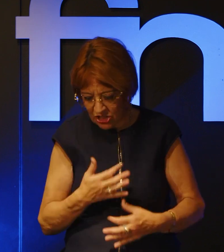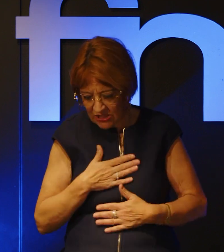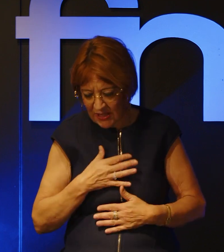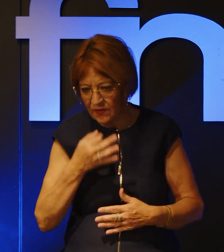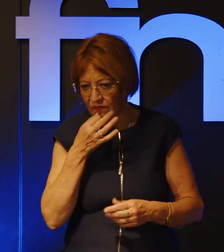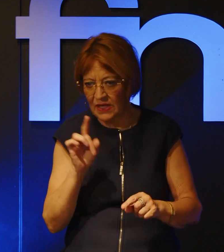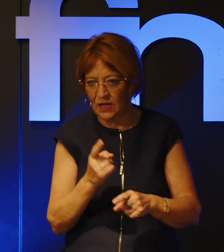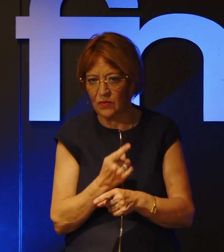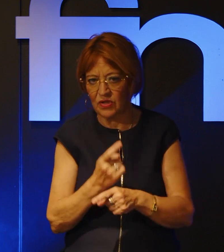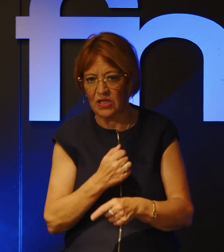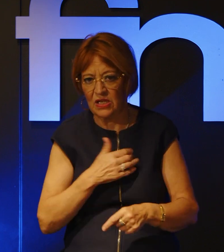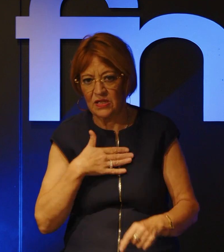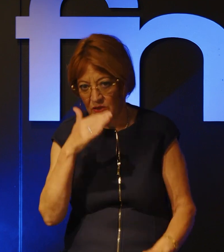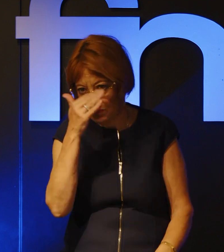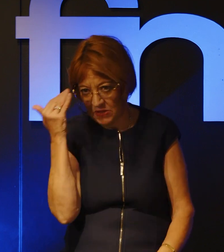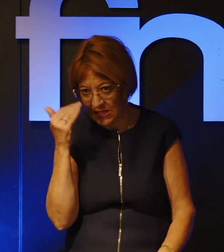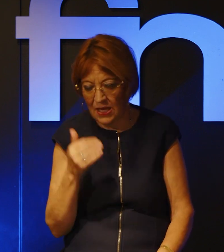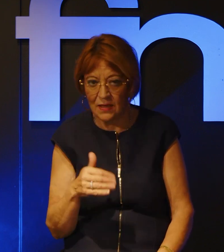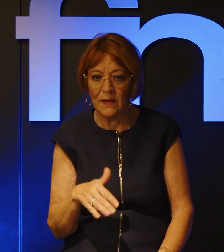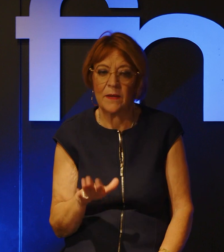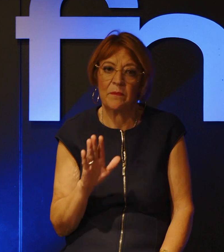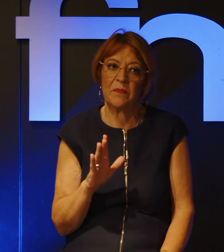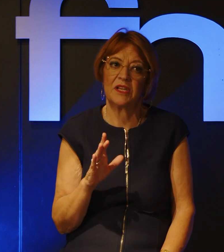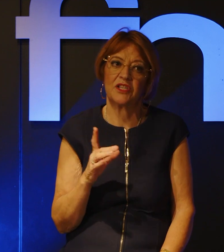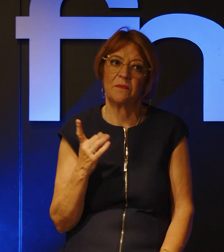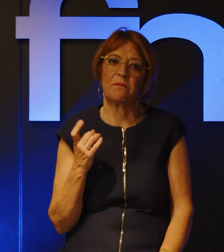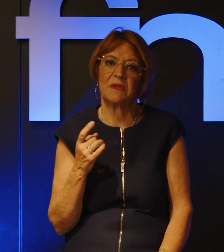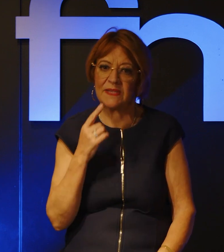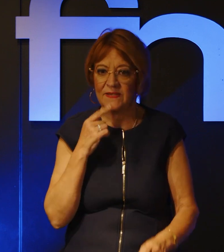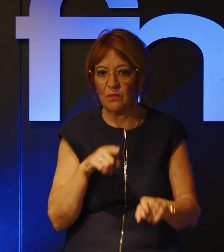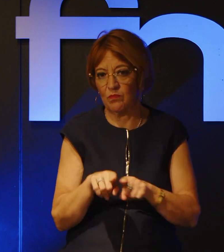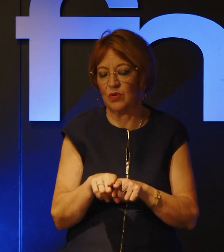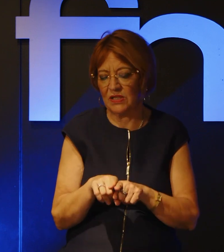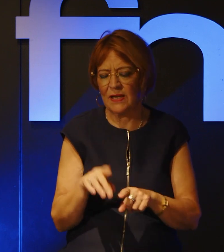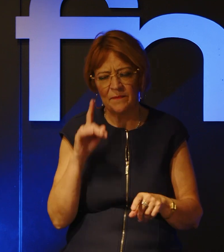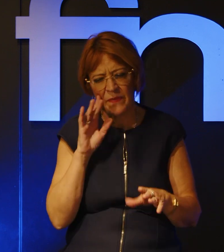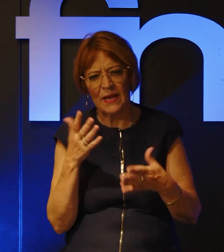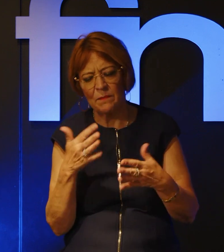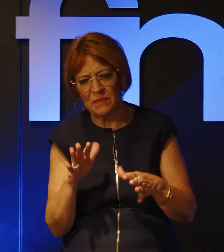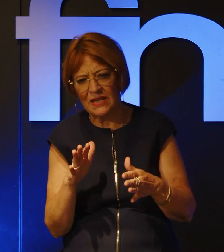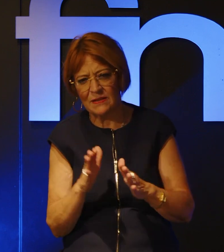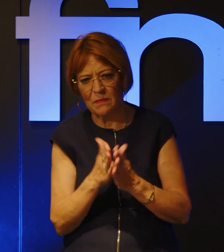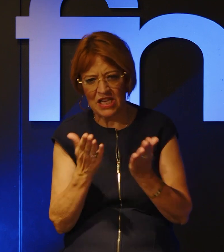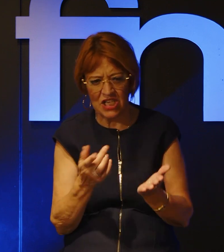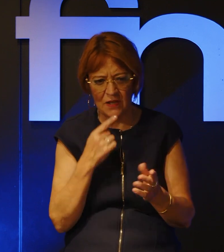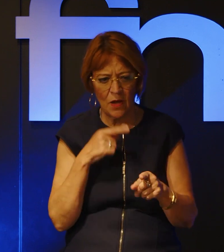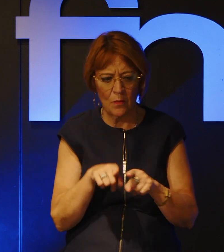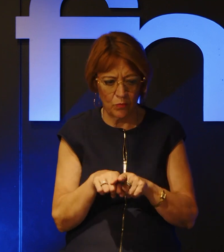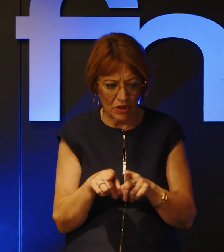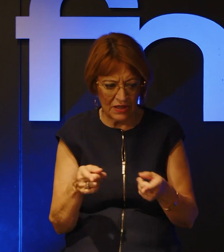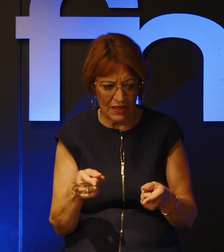falar destas questões de saúde mental sem ir a estas questões mais políticas Pode parecer que é uma agenda política